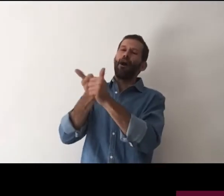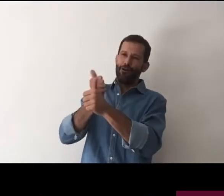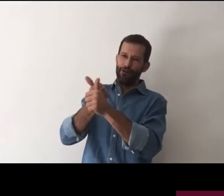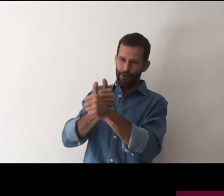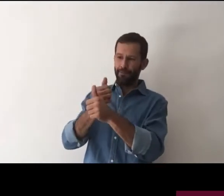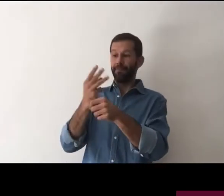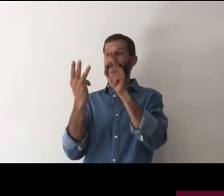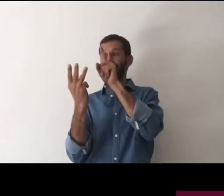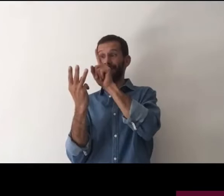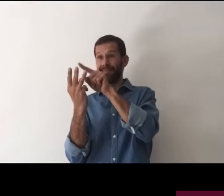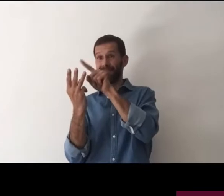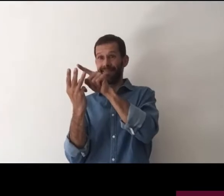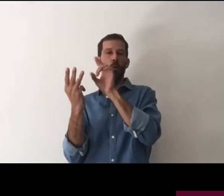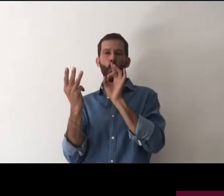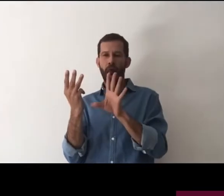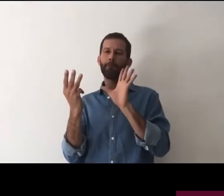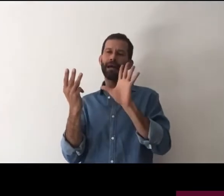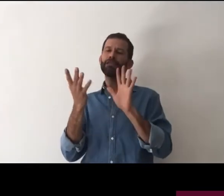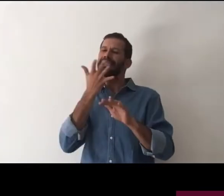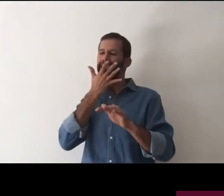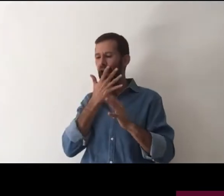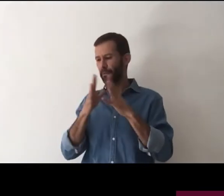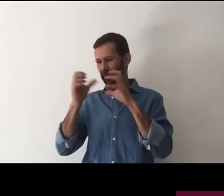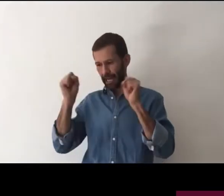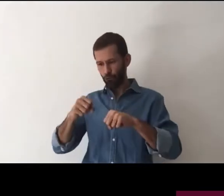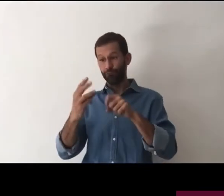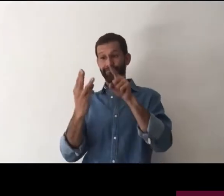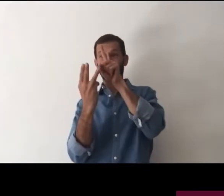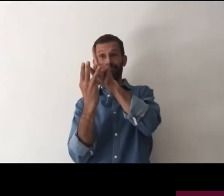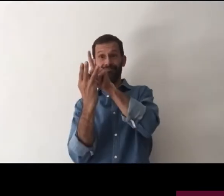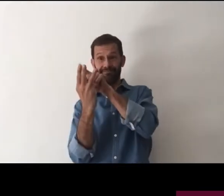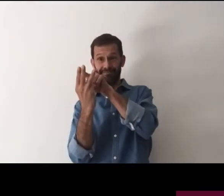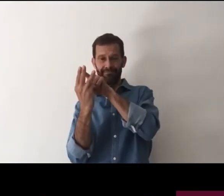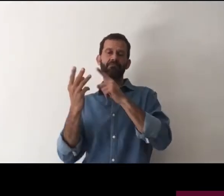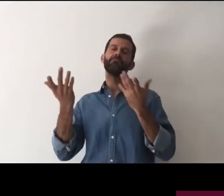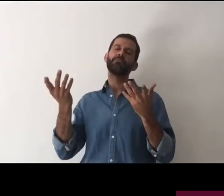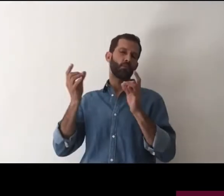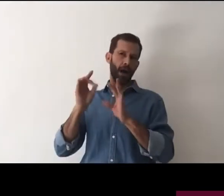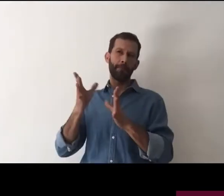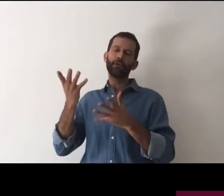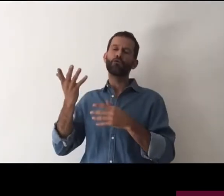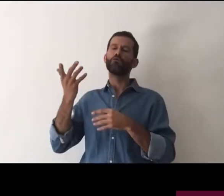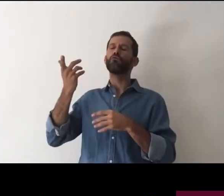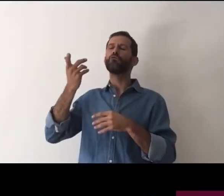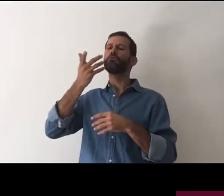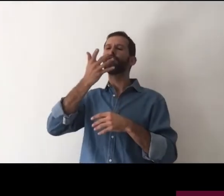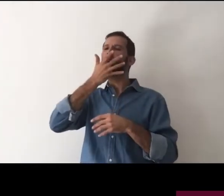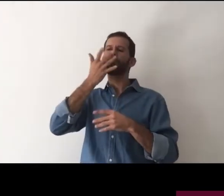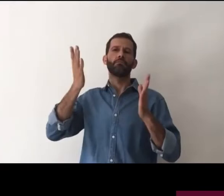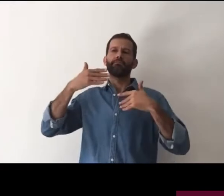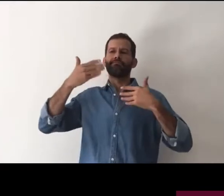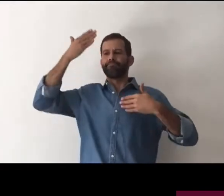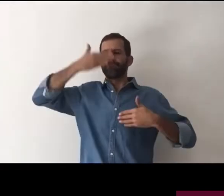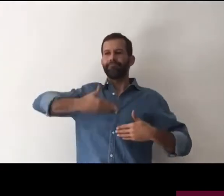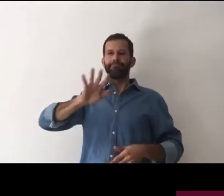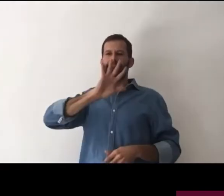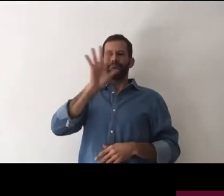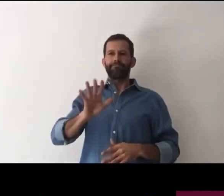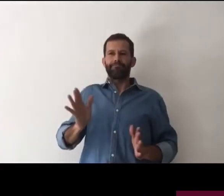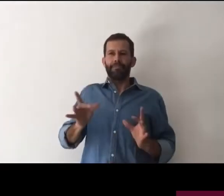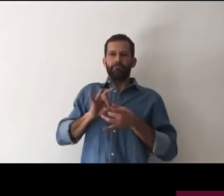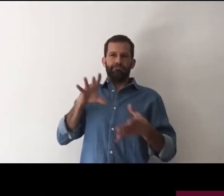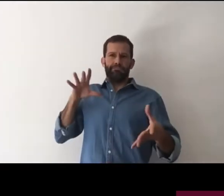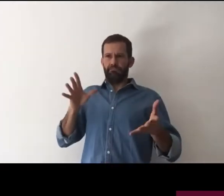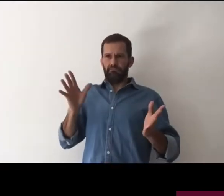para el primer concepto concreto se acompaña un signo icónico, en el segundo lugar con un signo arbitrario, en tercer